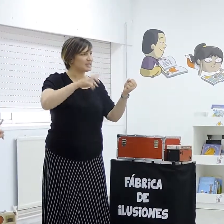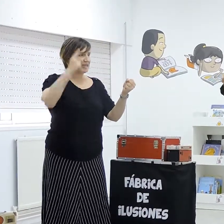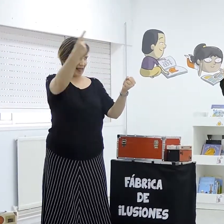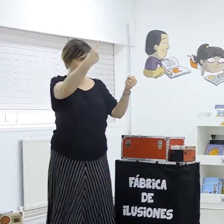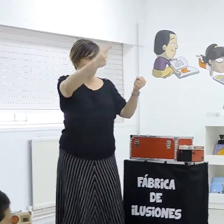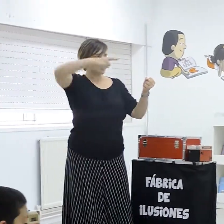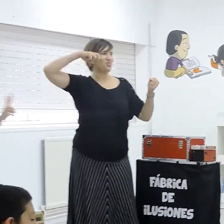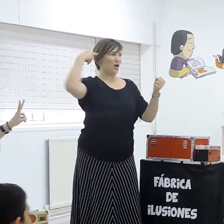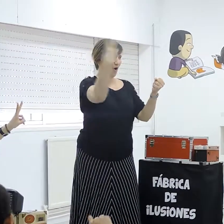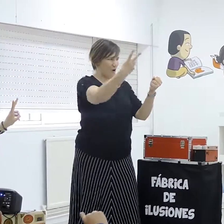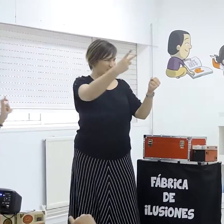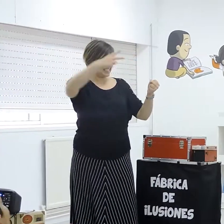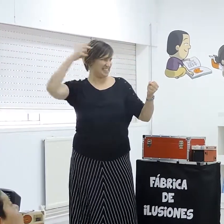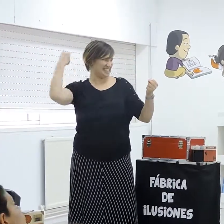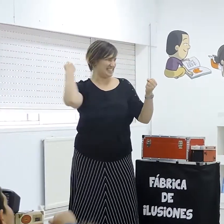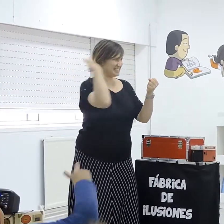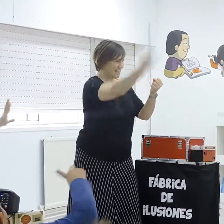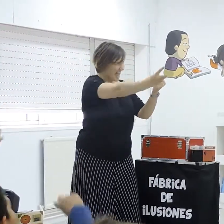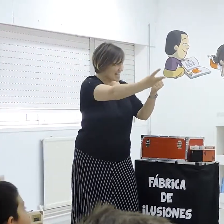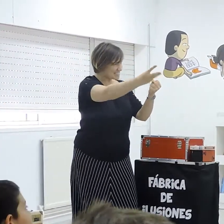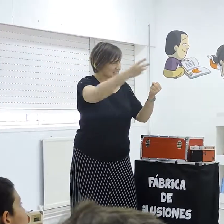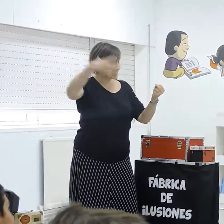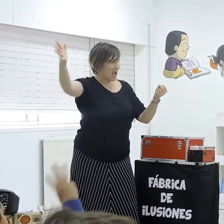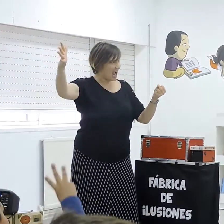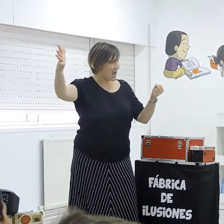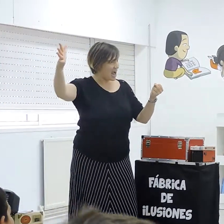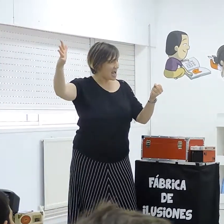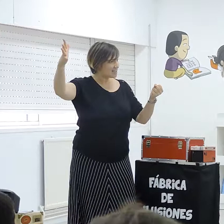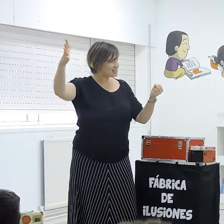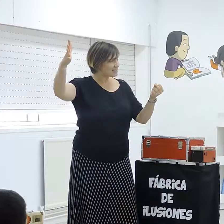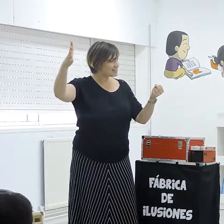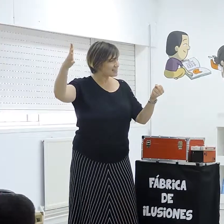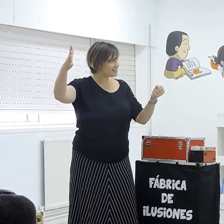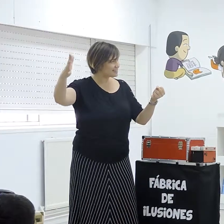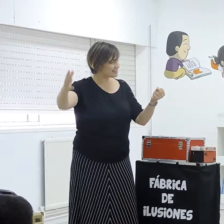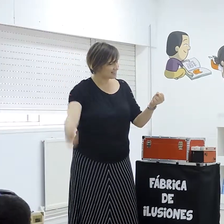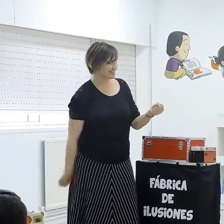2, 3. Y ahora sí.